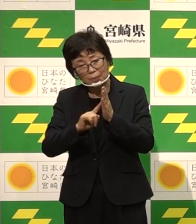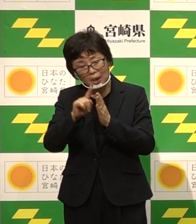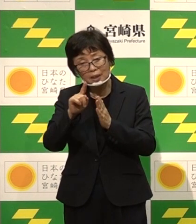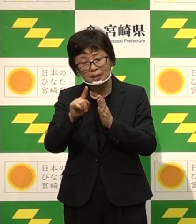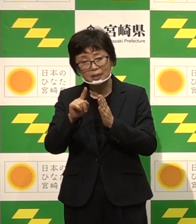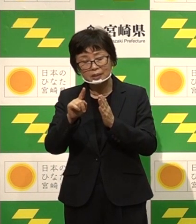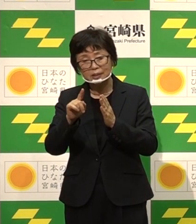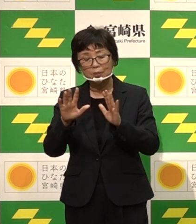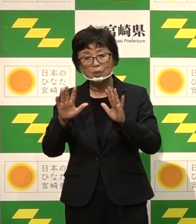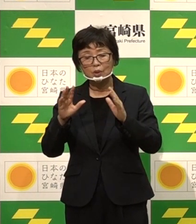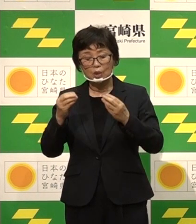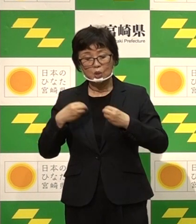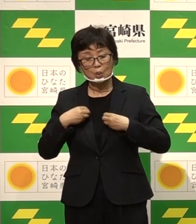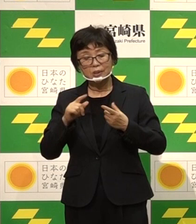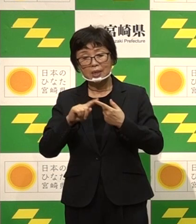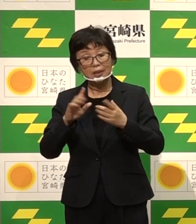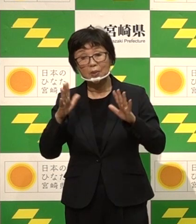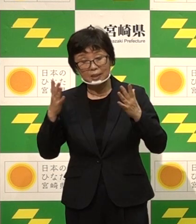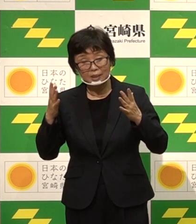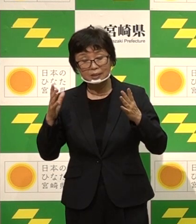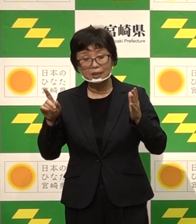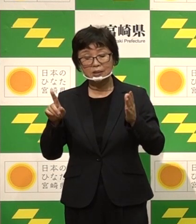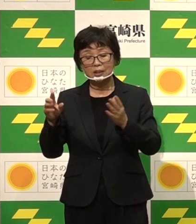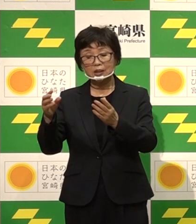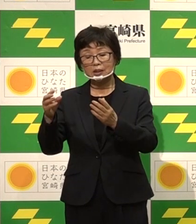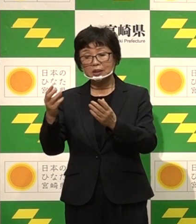査の結果が、届くまでに、